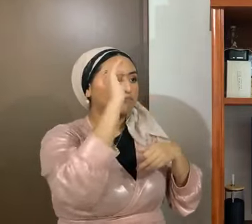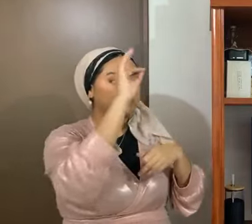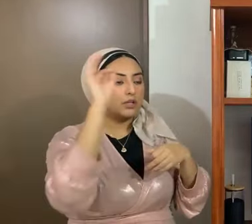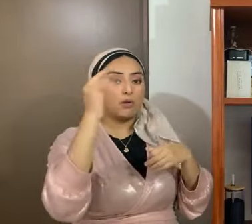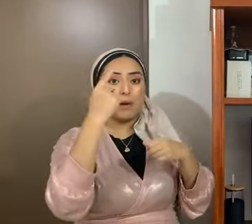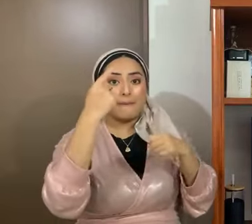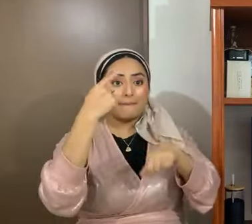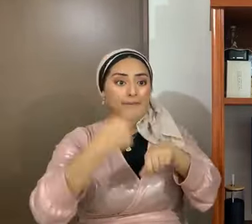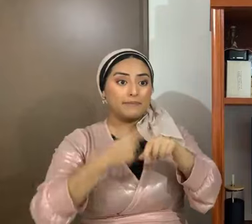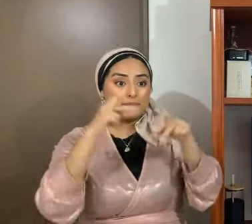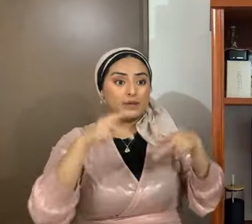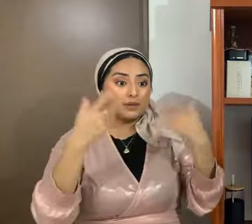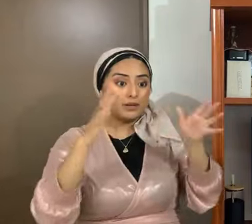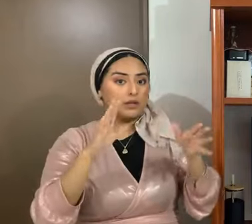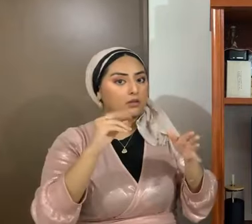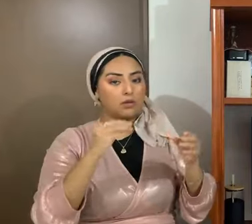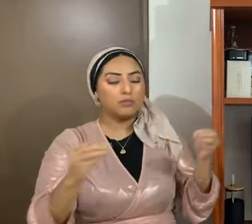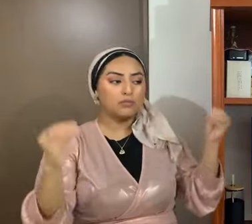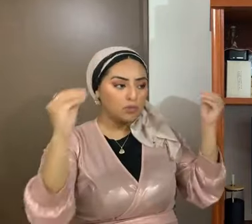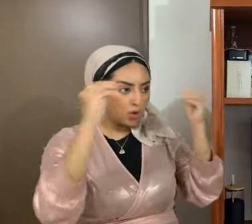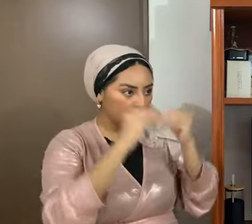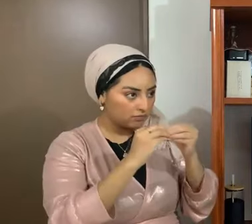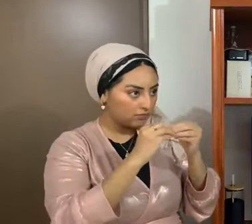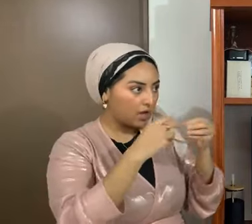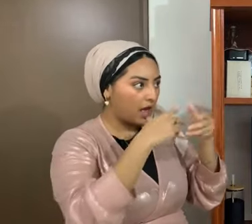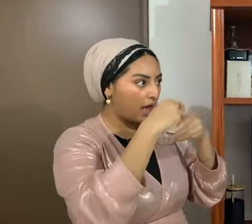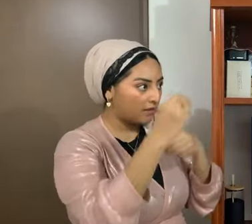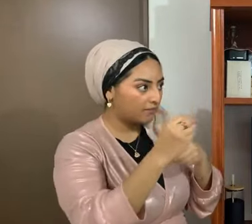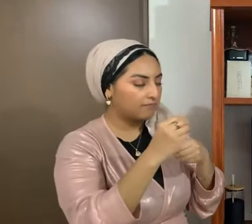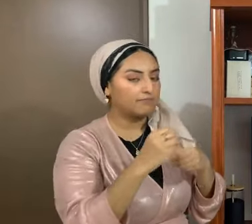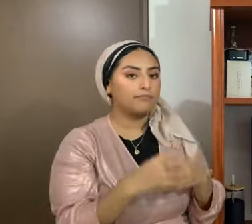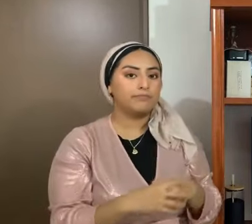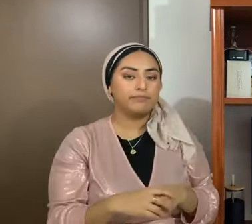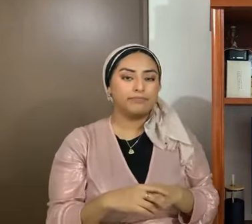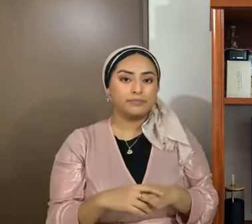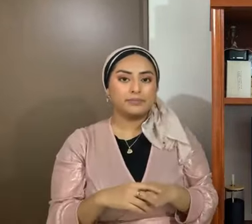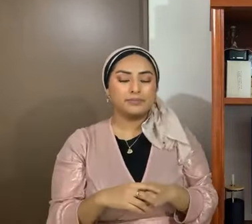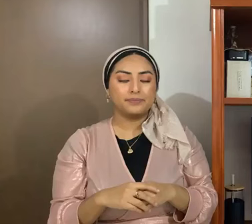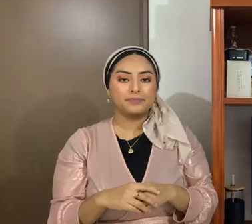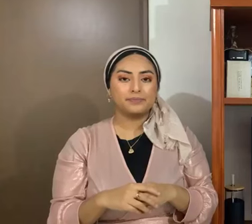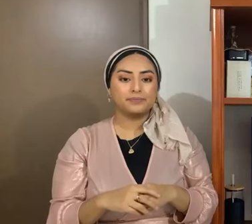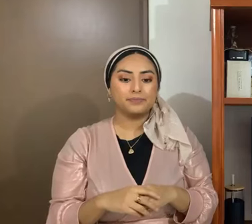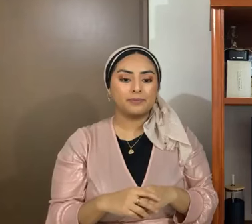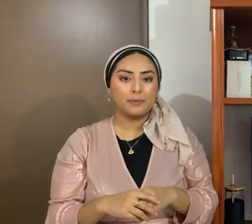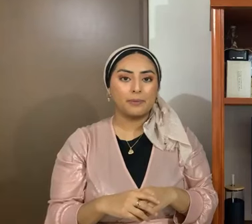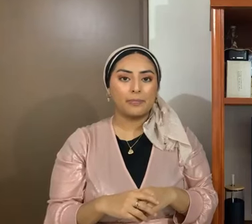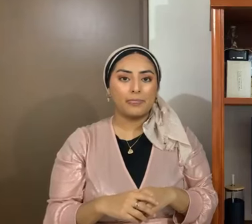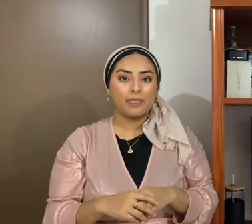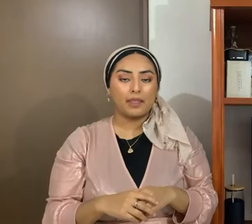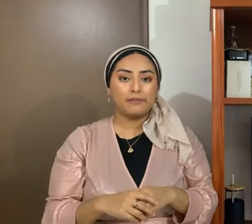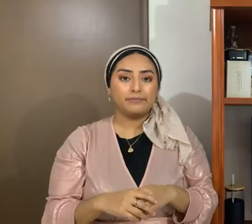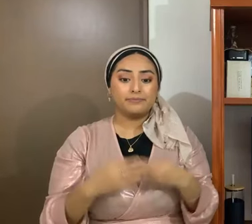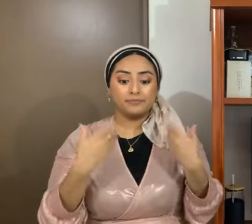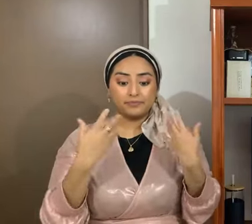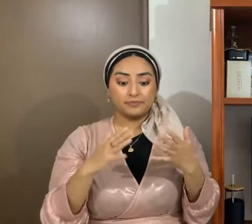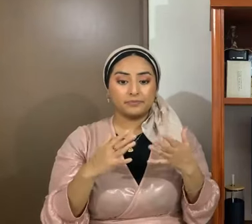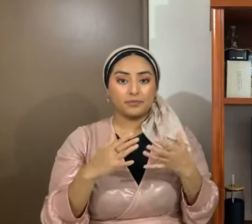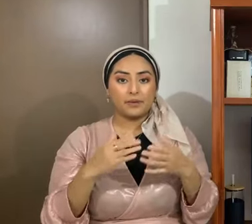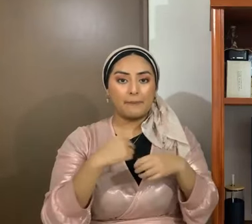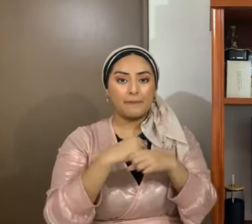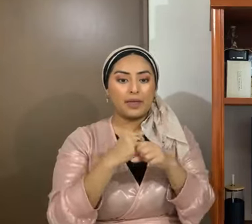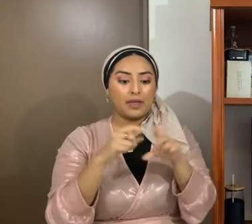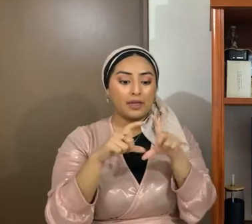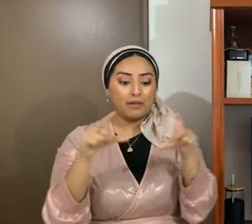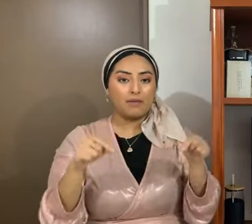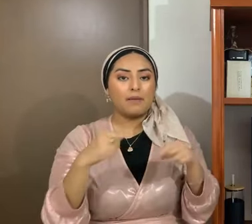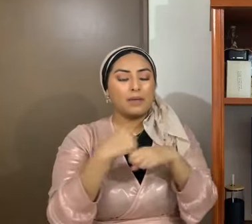a una persona hoy, no, háblale a otra. Háblale a otra. Si ya, no, pues ya hice material, ya hice unos